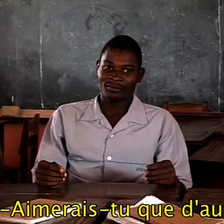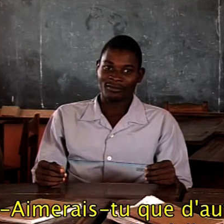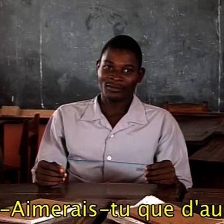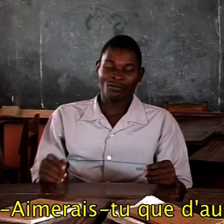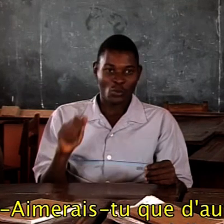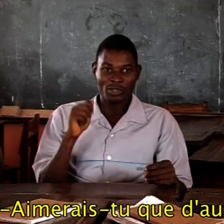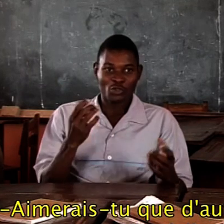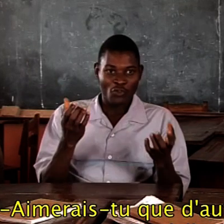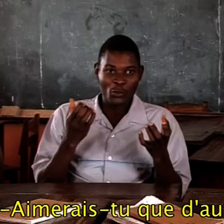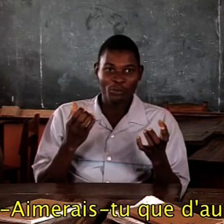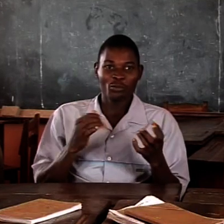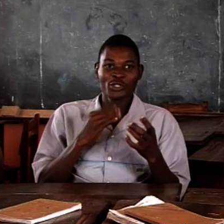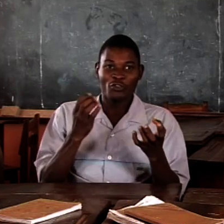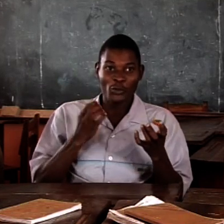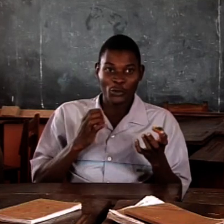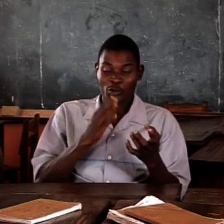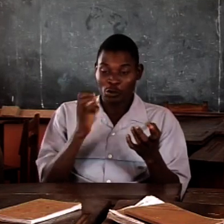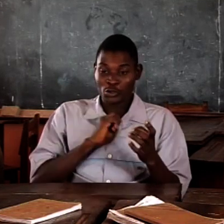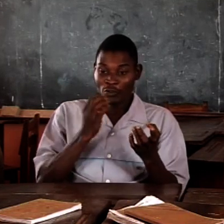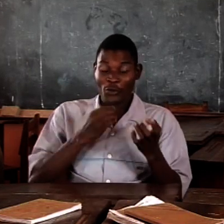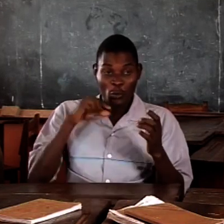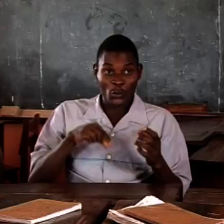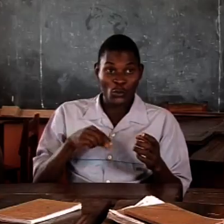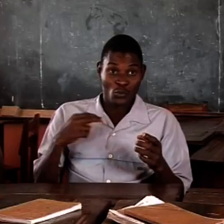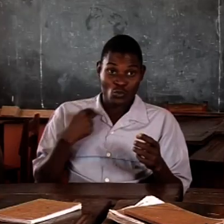prendre le chemin de l'université? Oui, je veux bien.